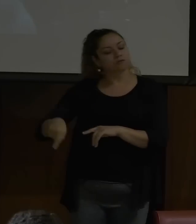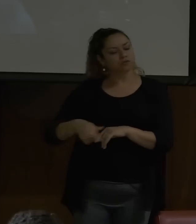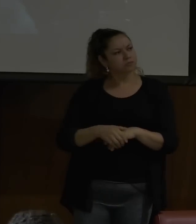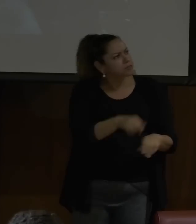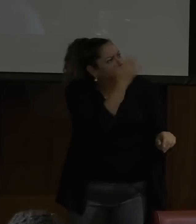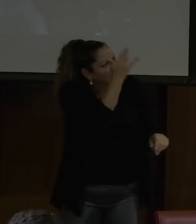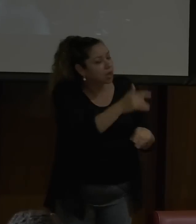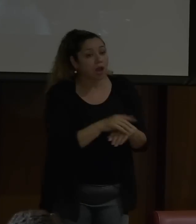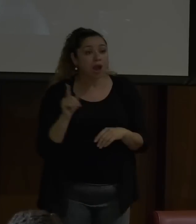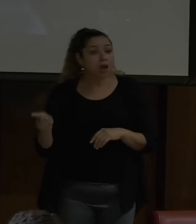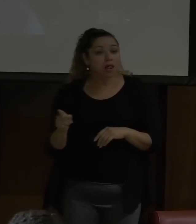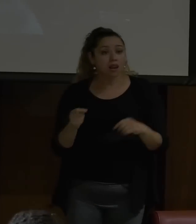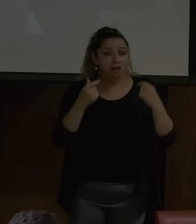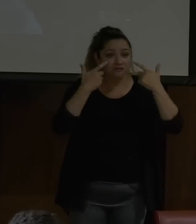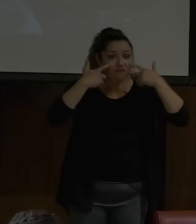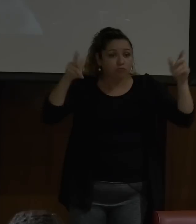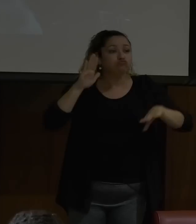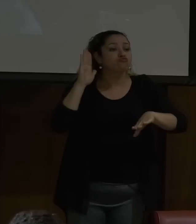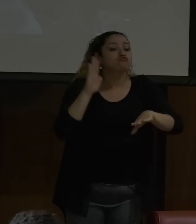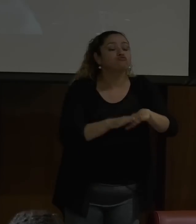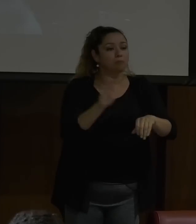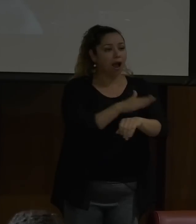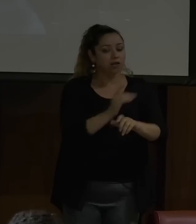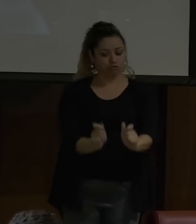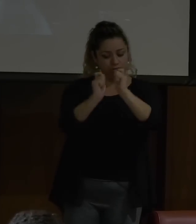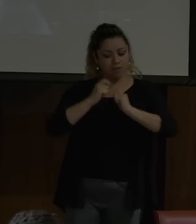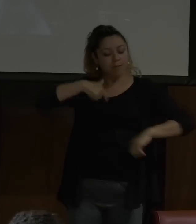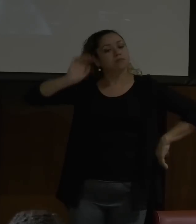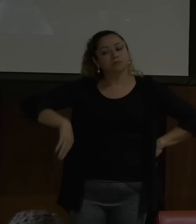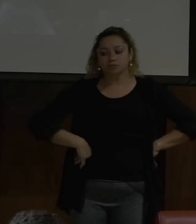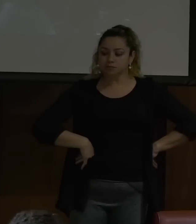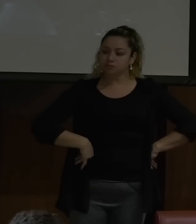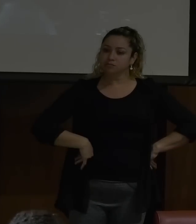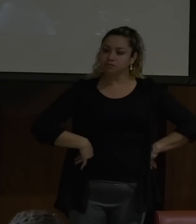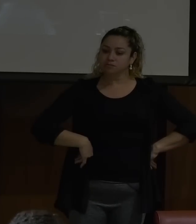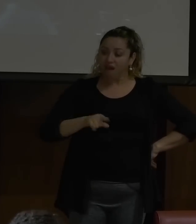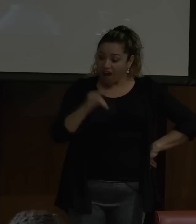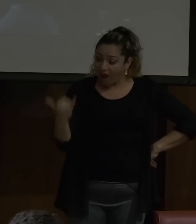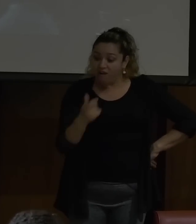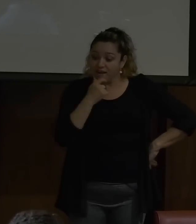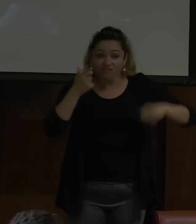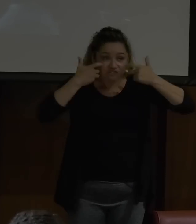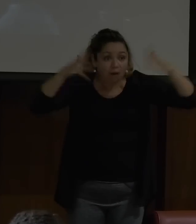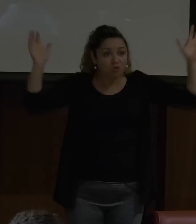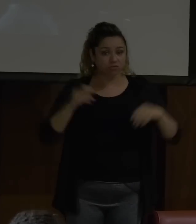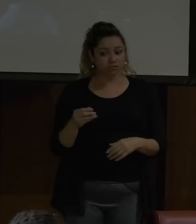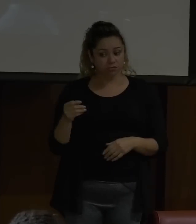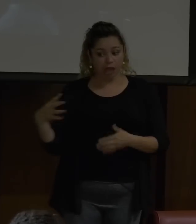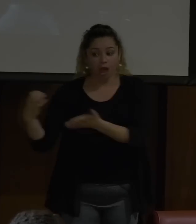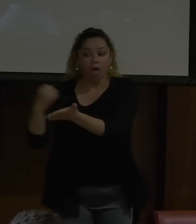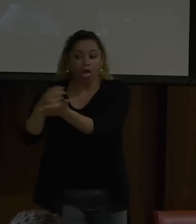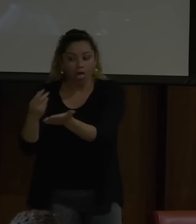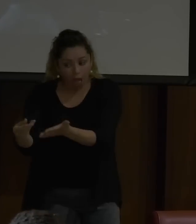Porque es que él se hizo famoso con la canción que me hizo a mí. Se hizo famoso y a mí no me ha dado, vea,